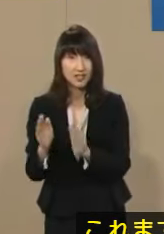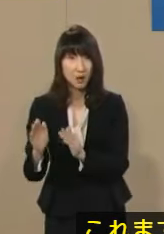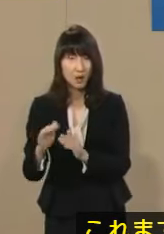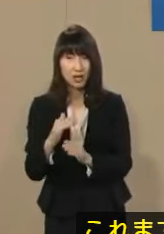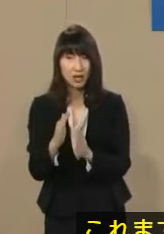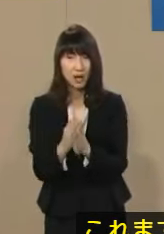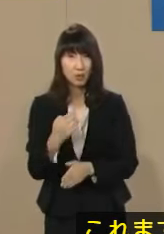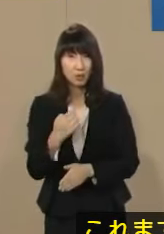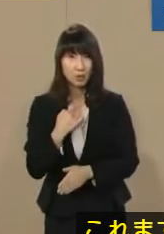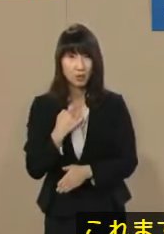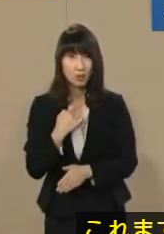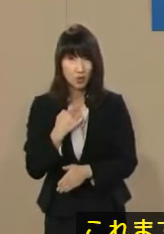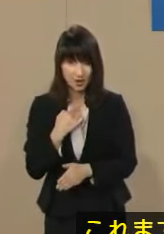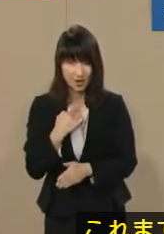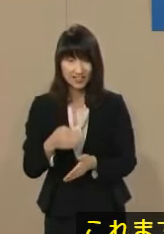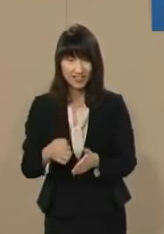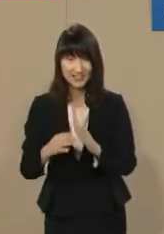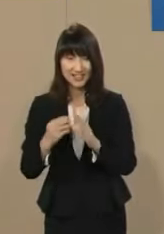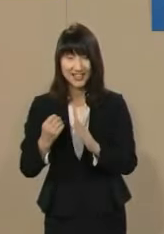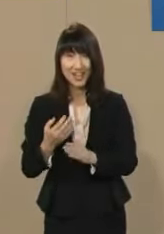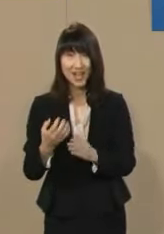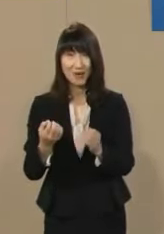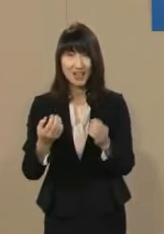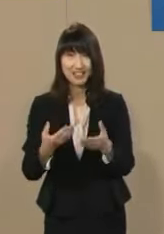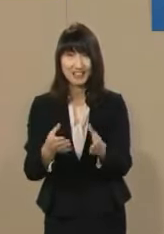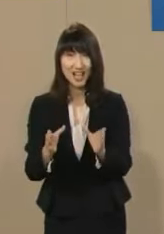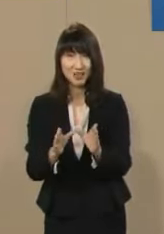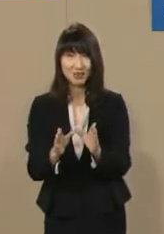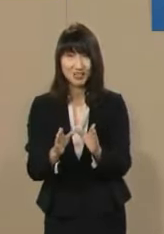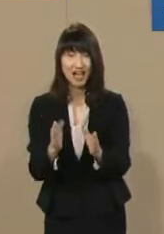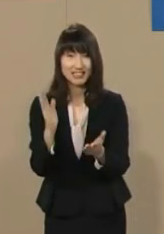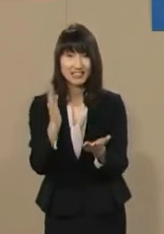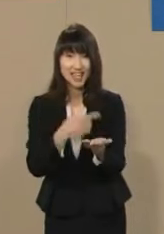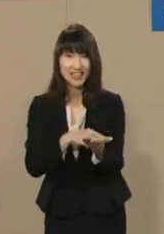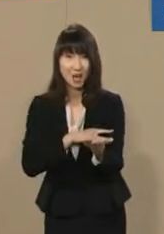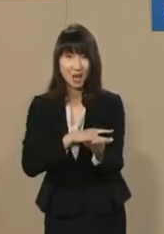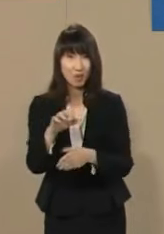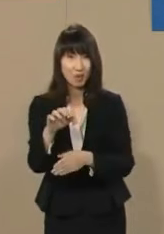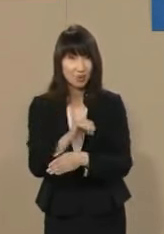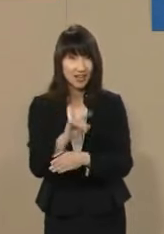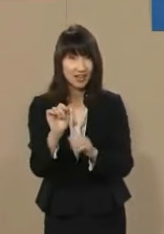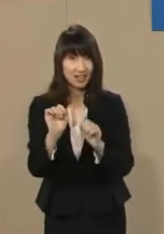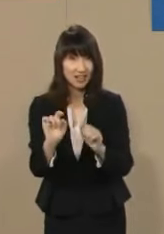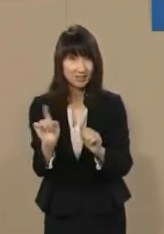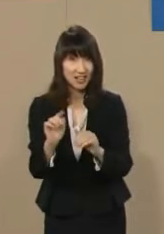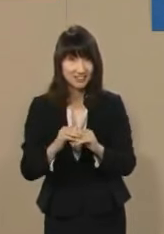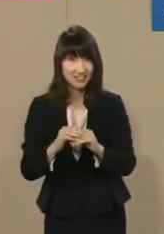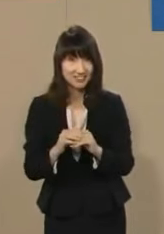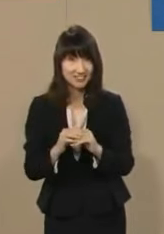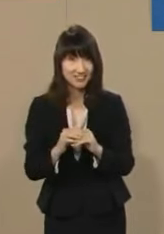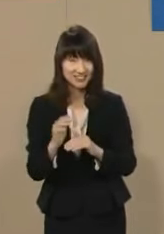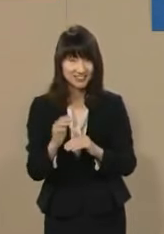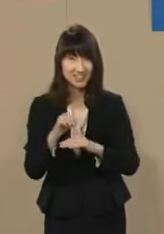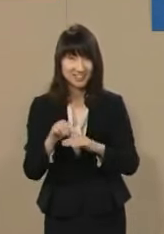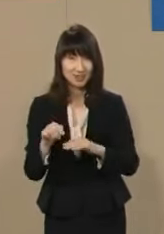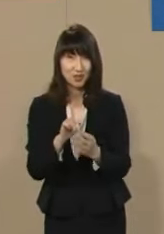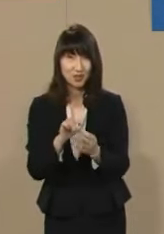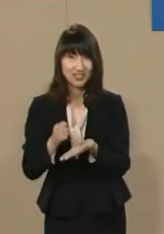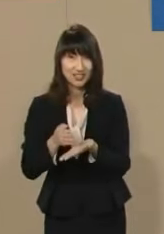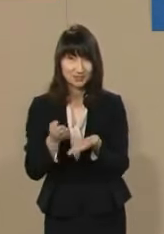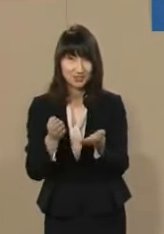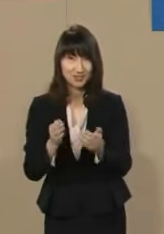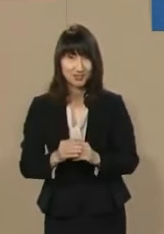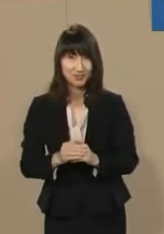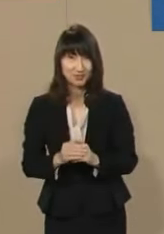山本太郎が立ち上げた令和新選組、先々政権を取ったら何をするか、緊急政策、いくつかを挙げさせていただき